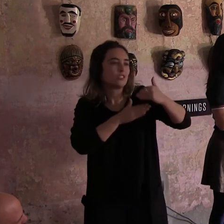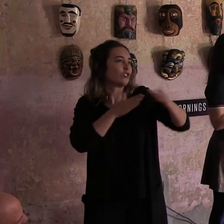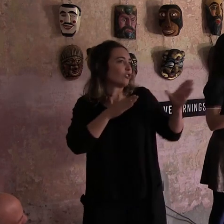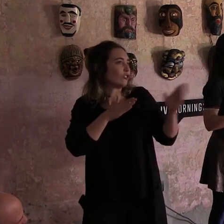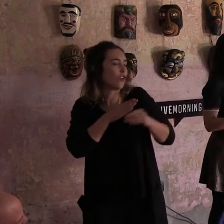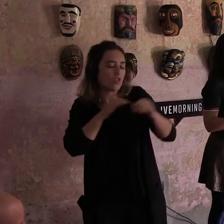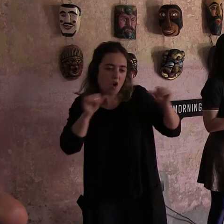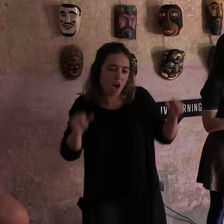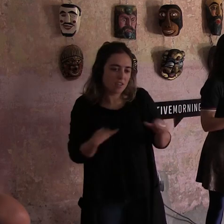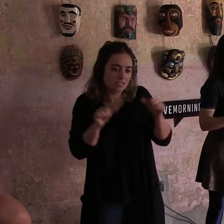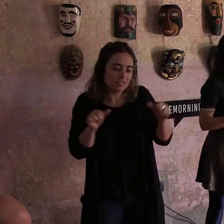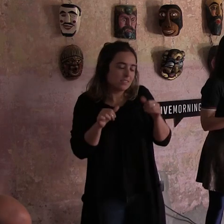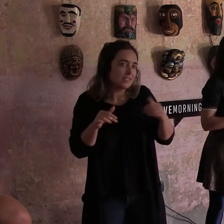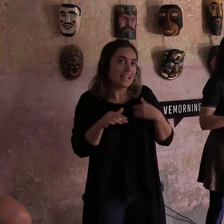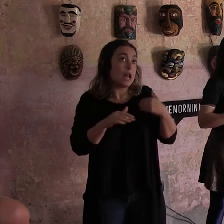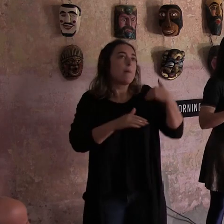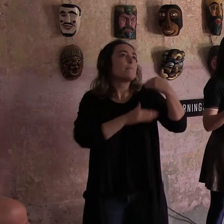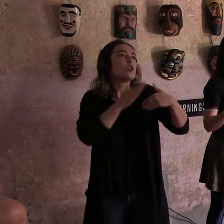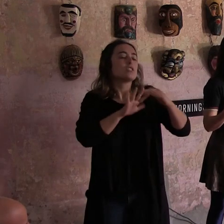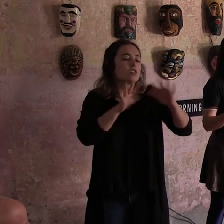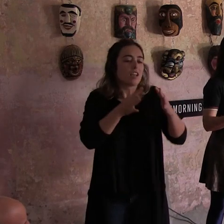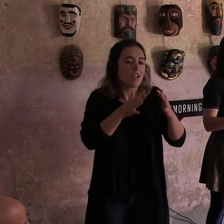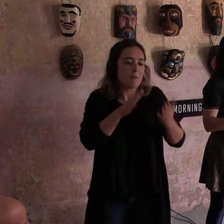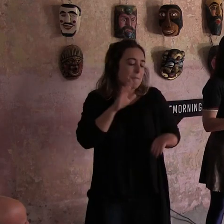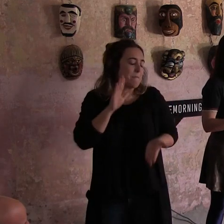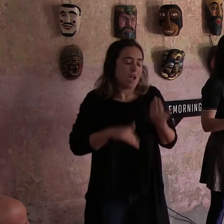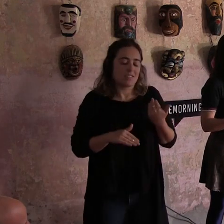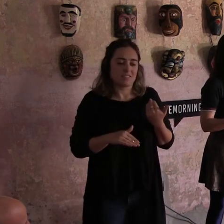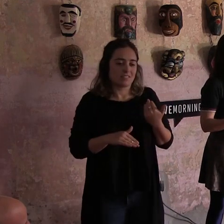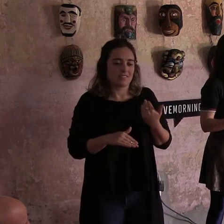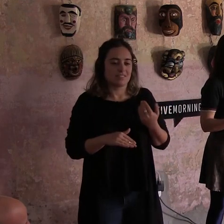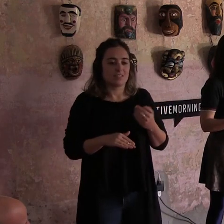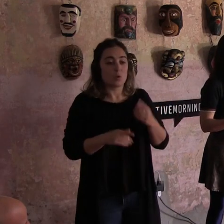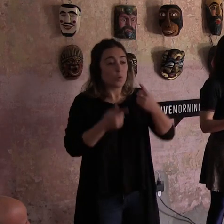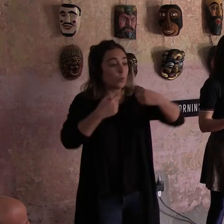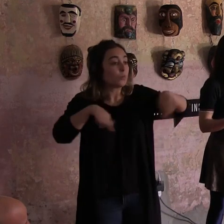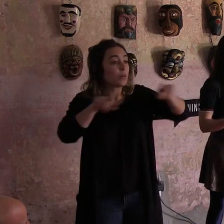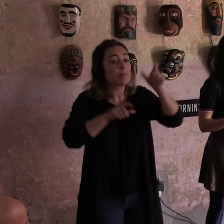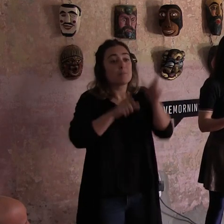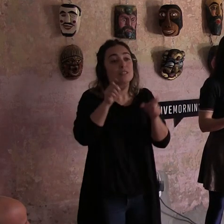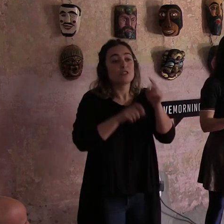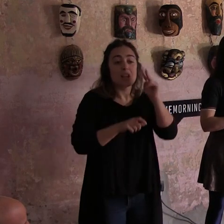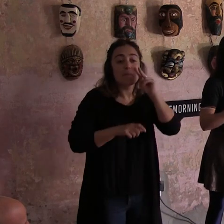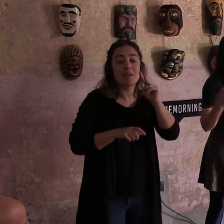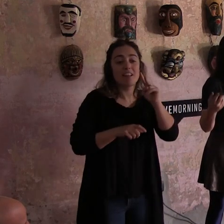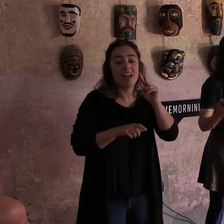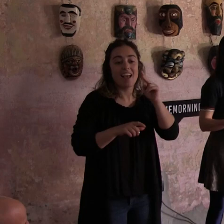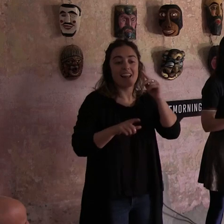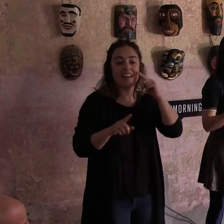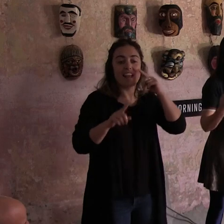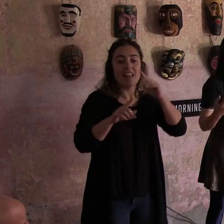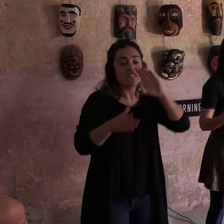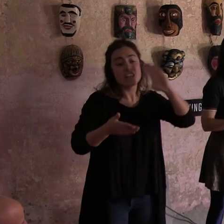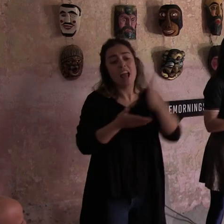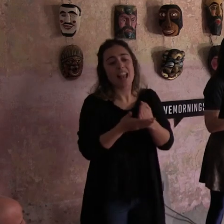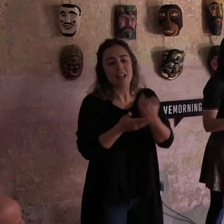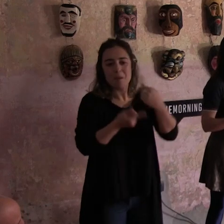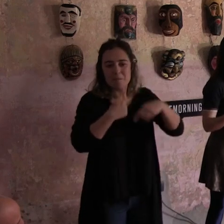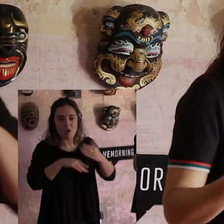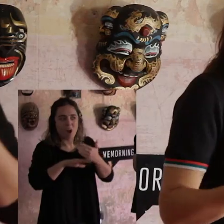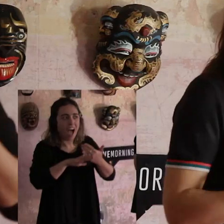el proceso creativo de una obra es lo más rico, y lo que se ve solo es un resultado. Es como la vida,